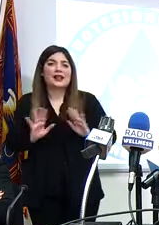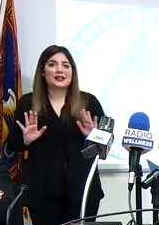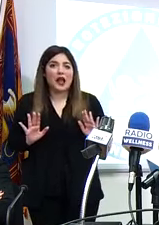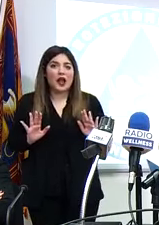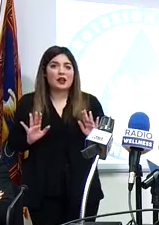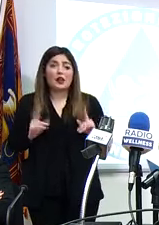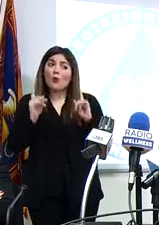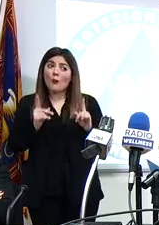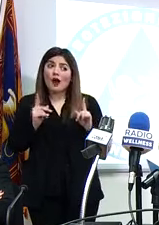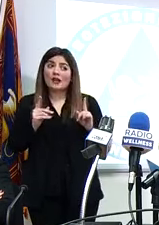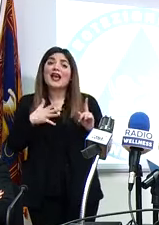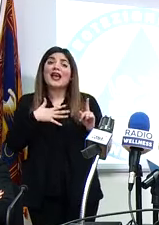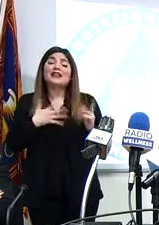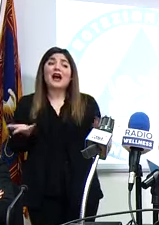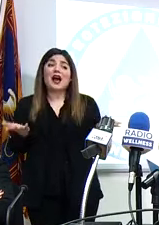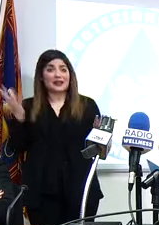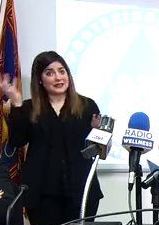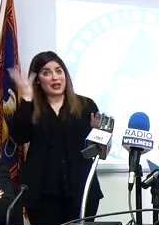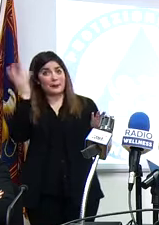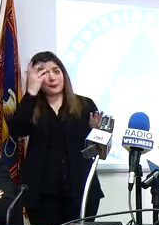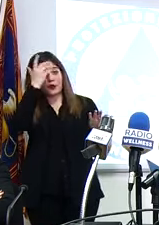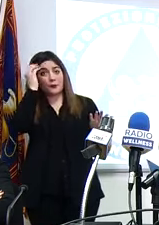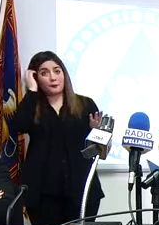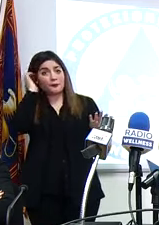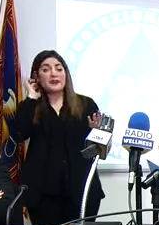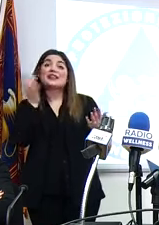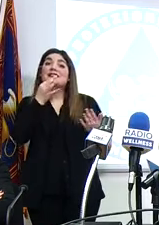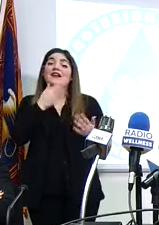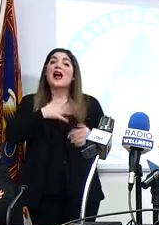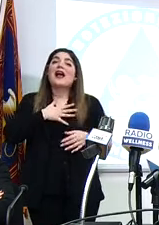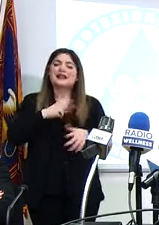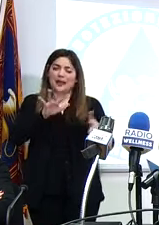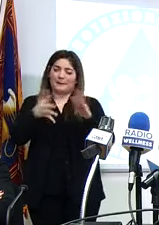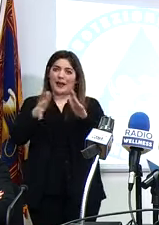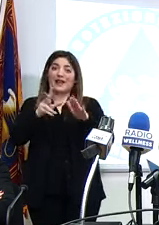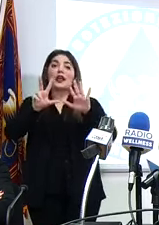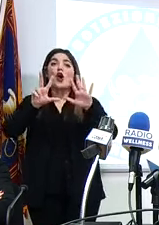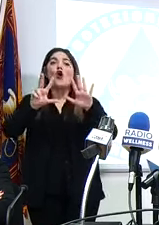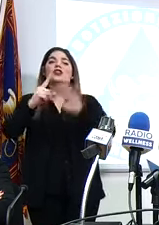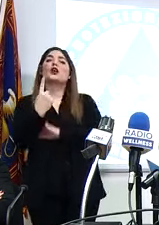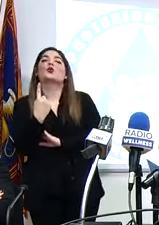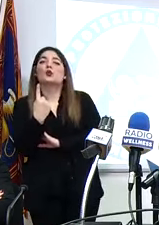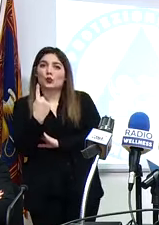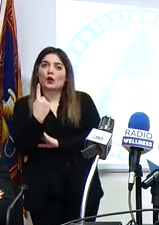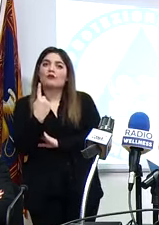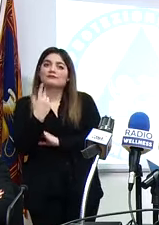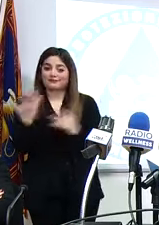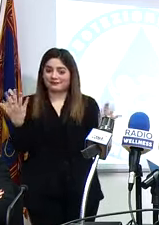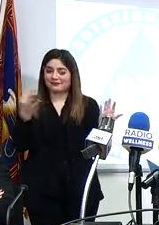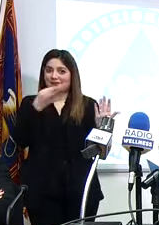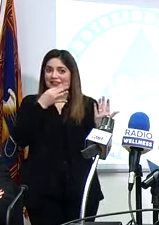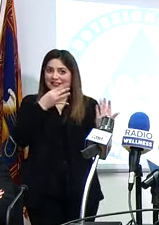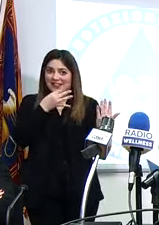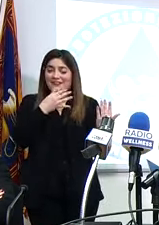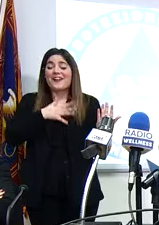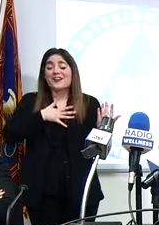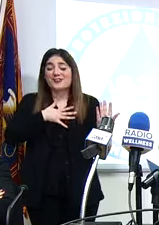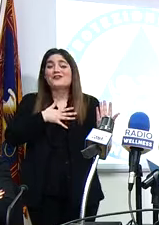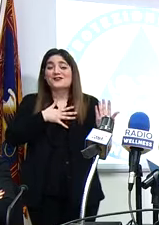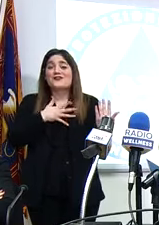età. Quindi stiamo parlando di un'età media di 81 anni. Quindi effettivamente sono i soggetti